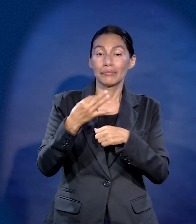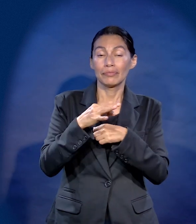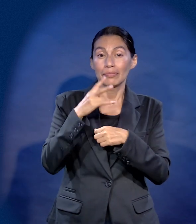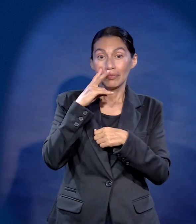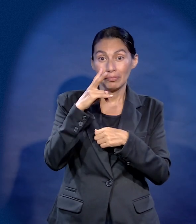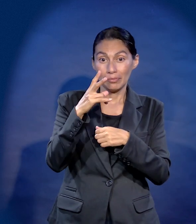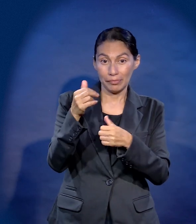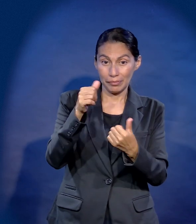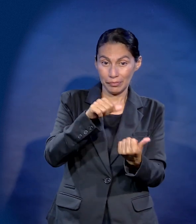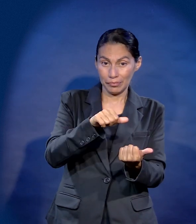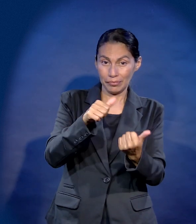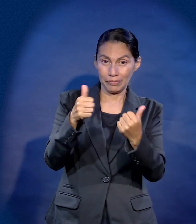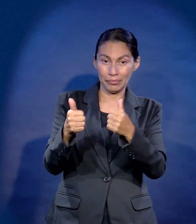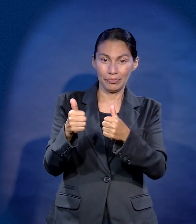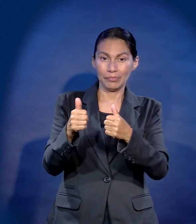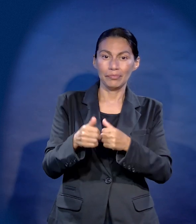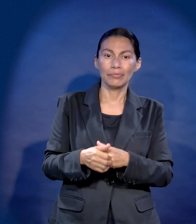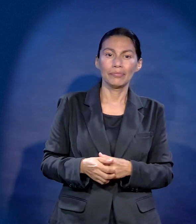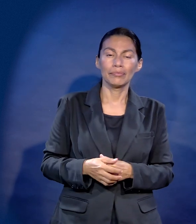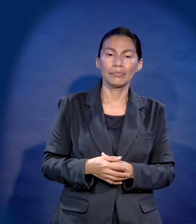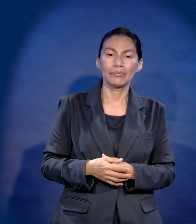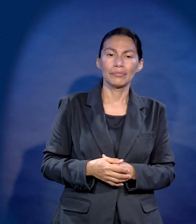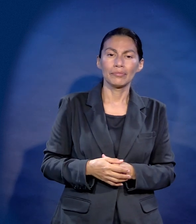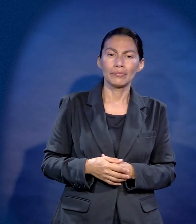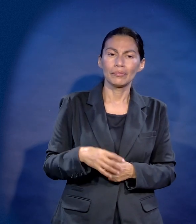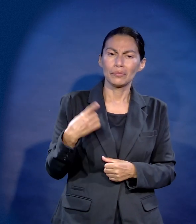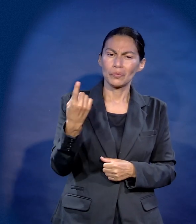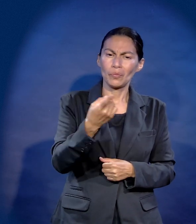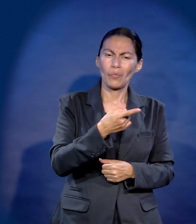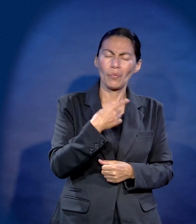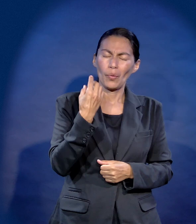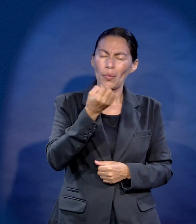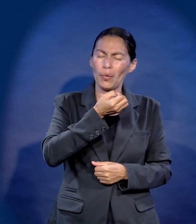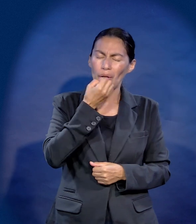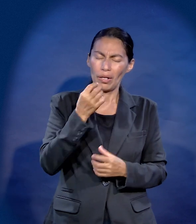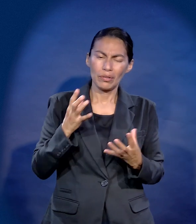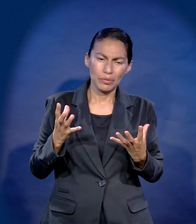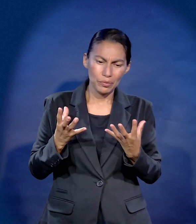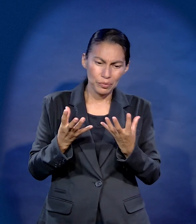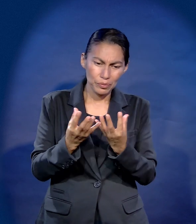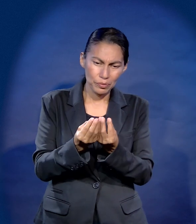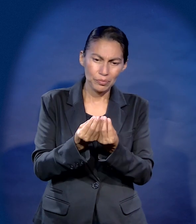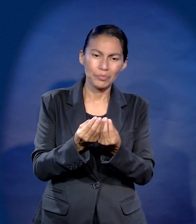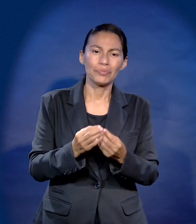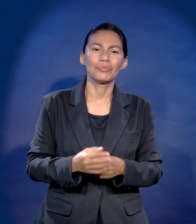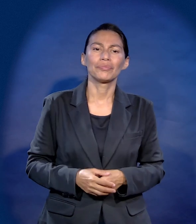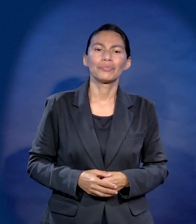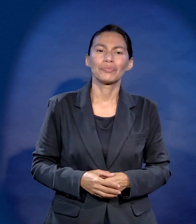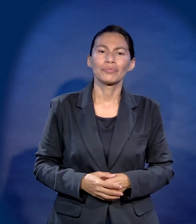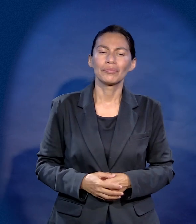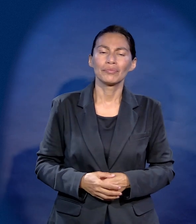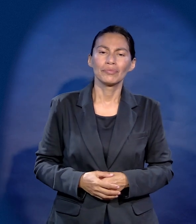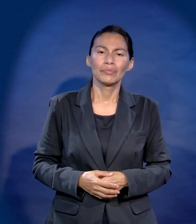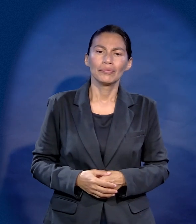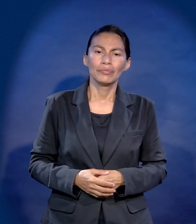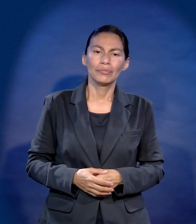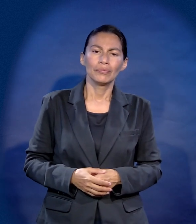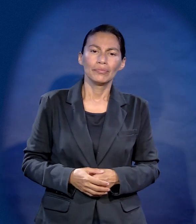aquí. Mientras observamos ese bautismo, vamos a orar cerca aquí